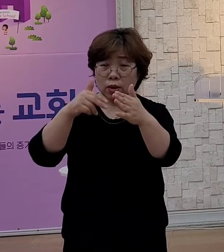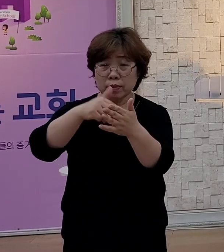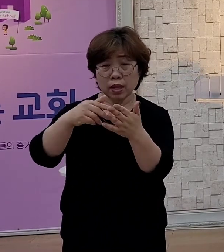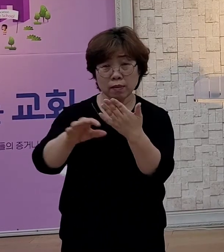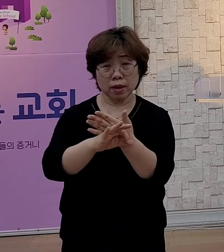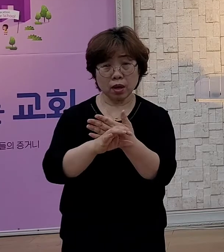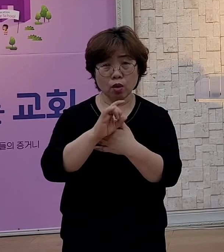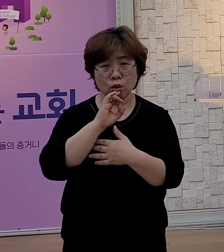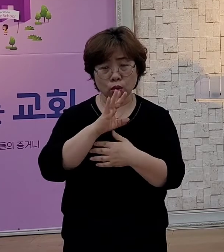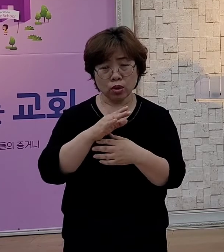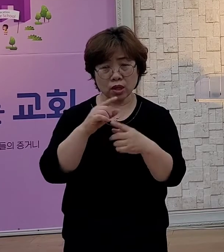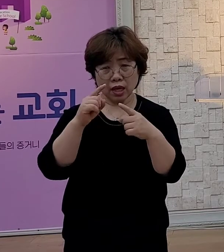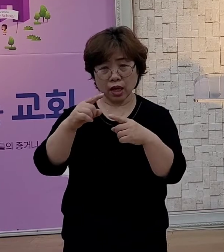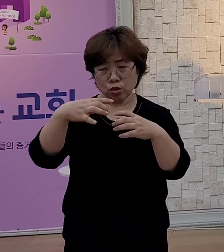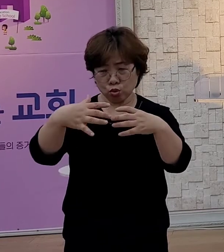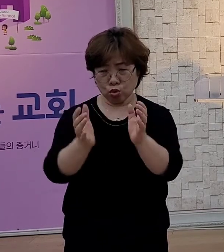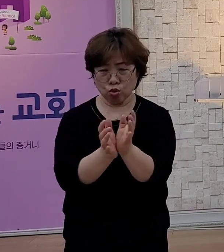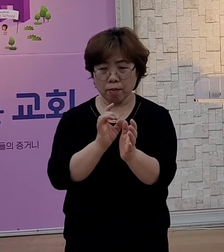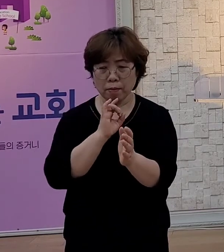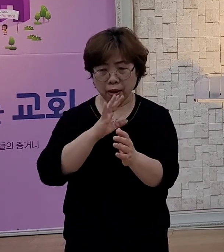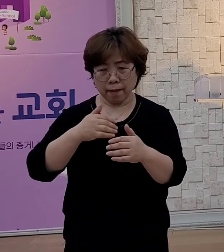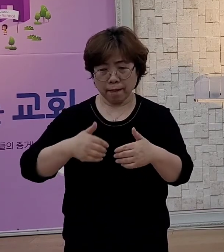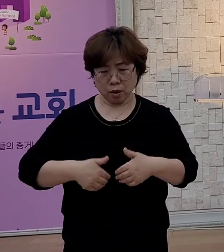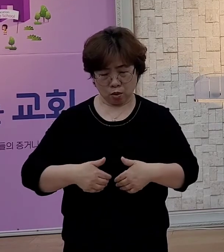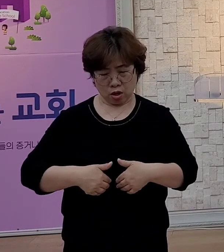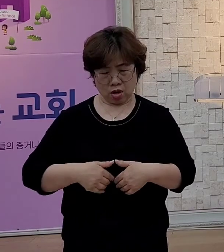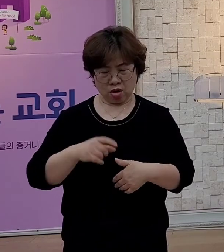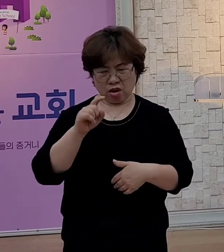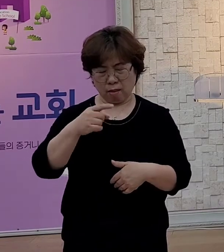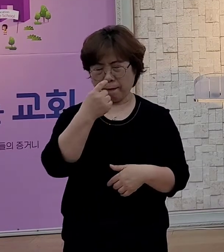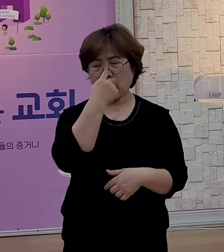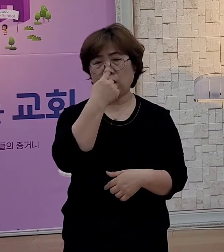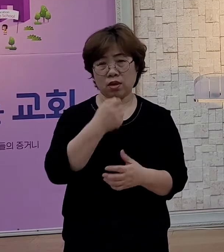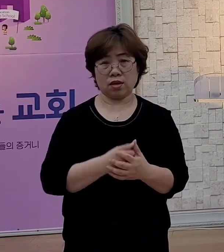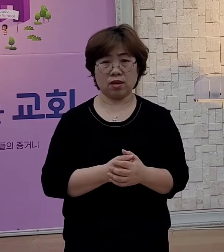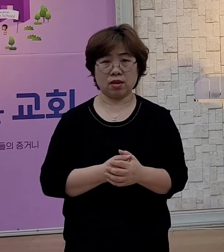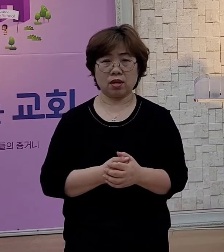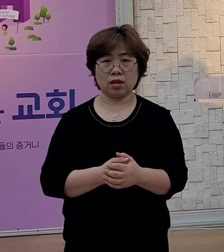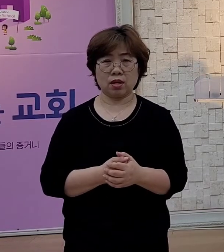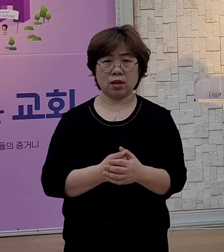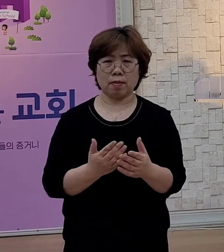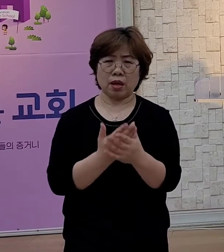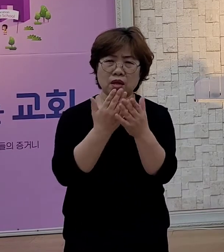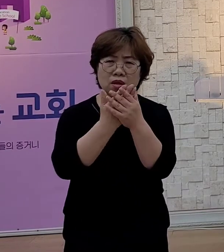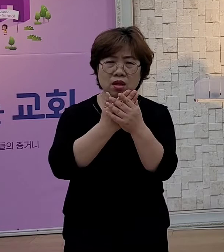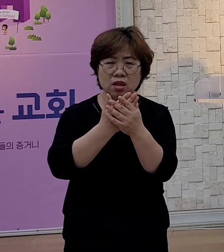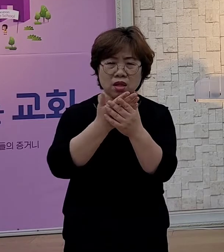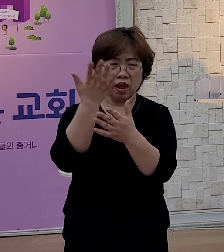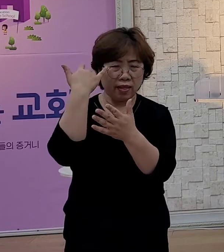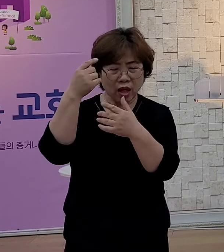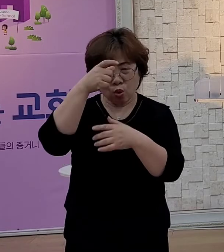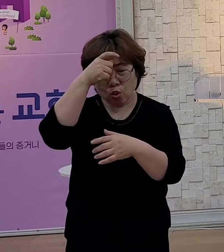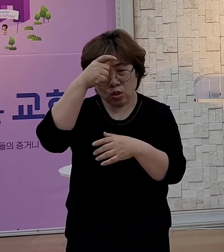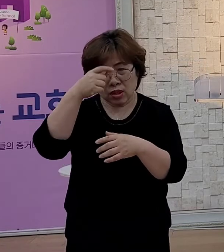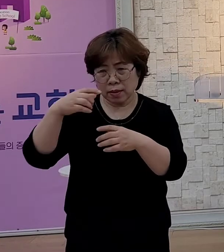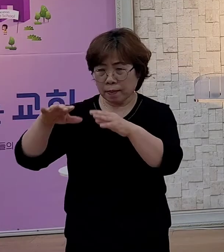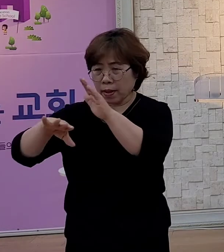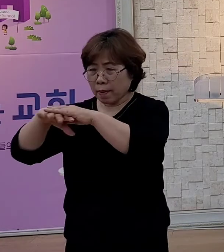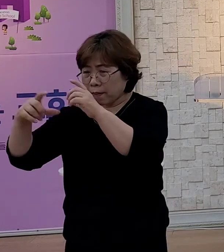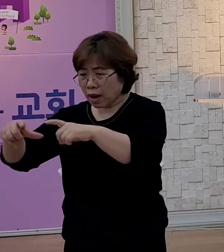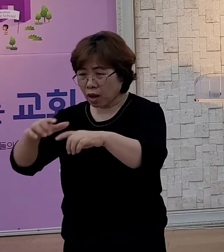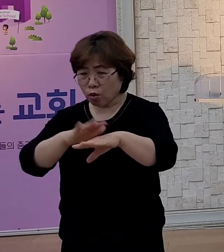오직 한 종류의 사람만 있어야 한다는 것을 배웠습니다. 진보나 보수, 좌파와